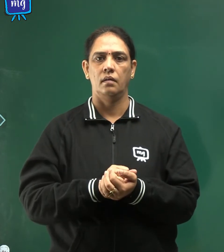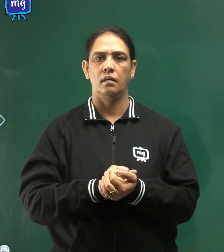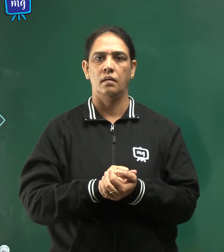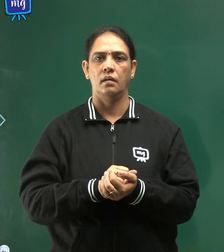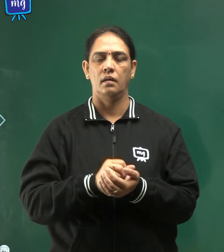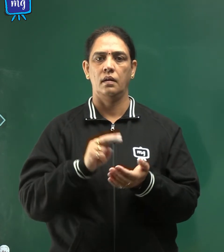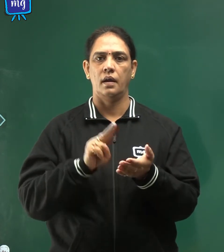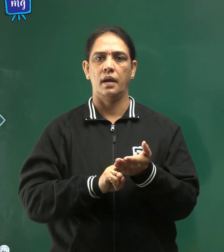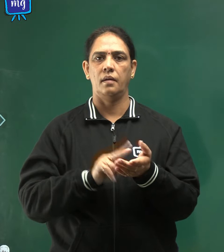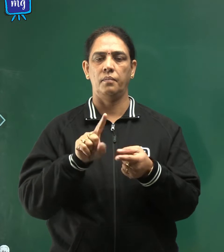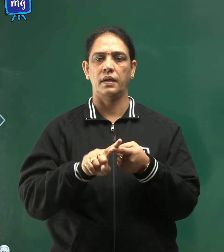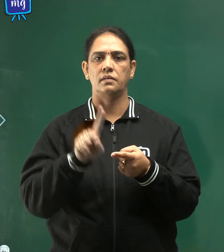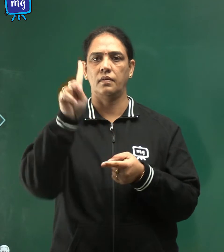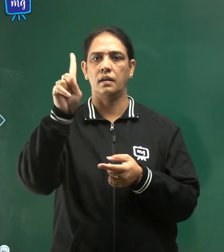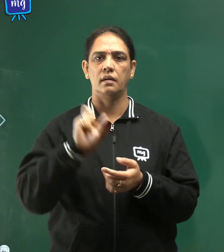n+1